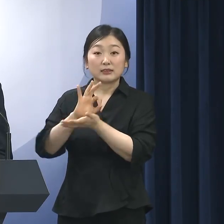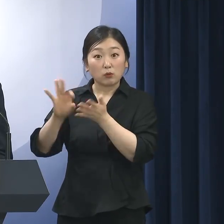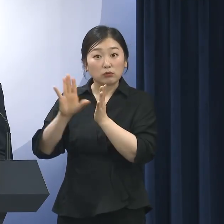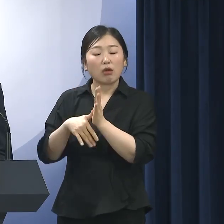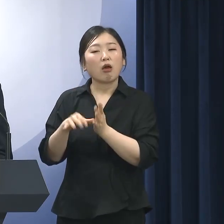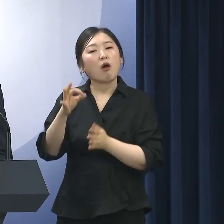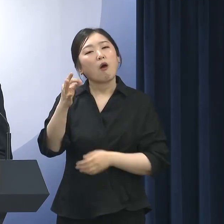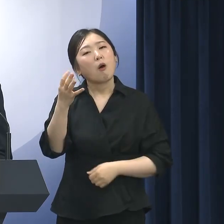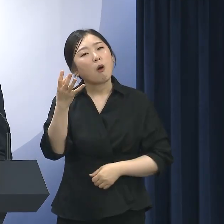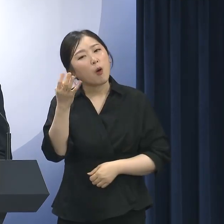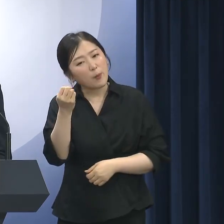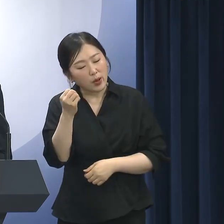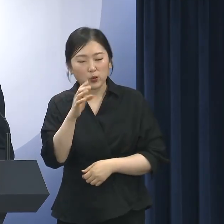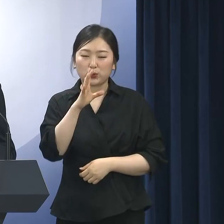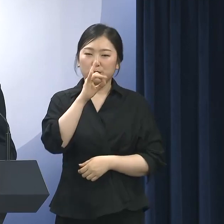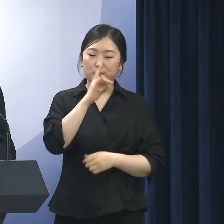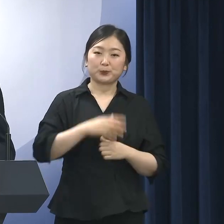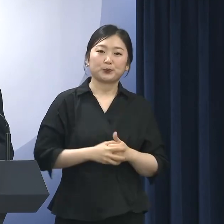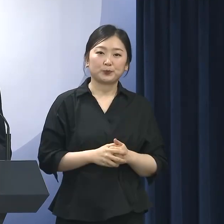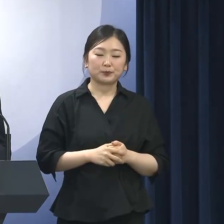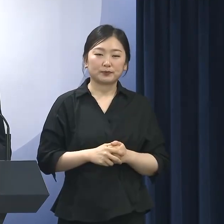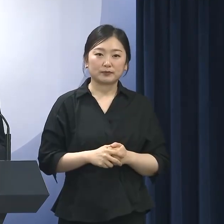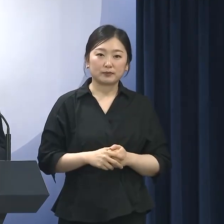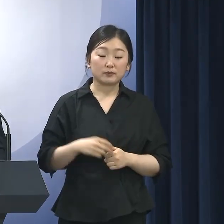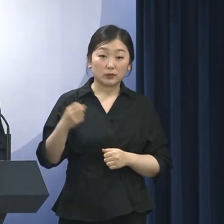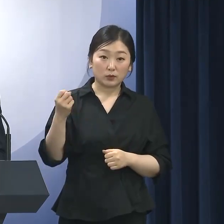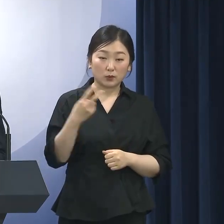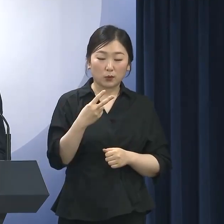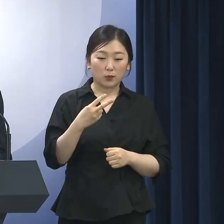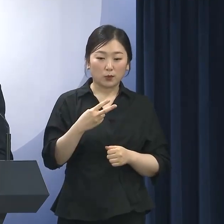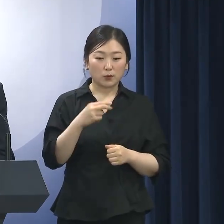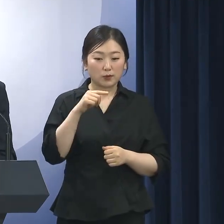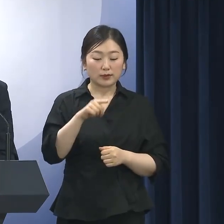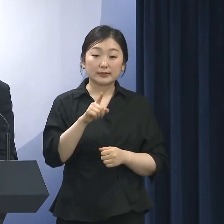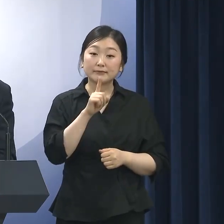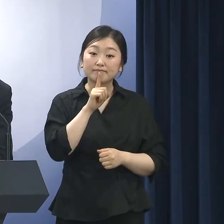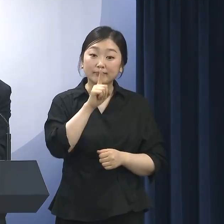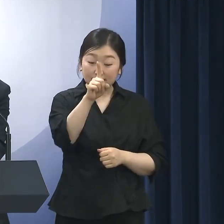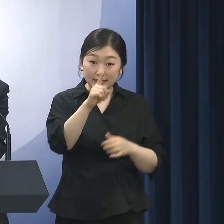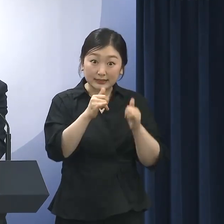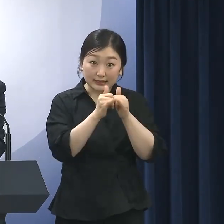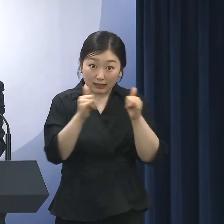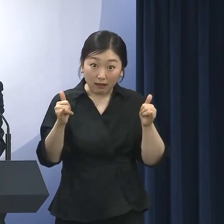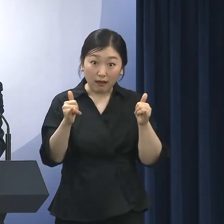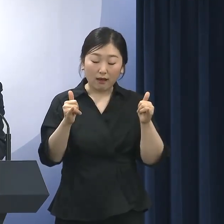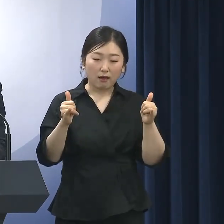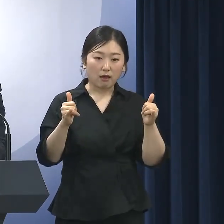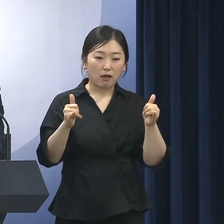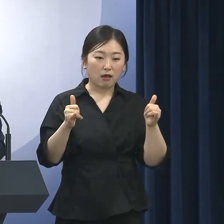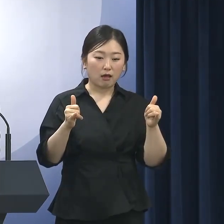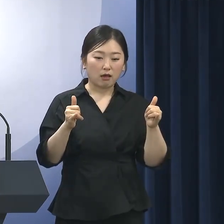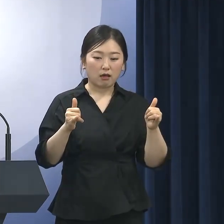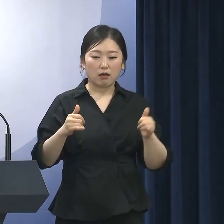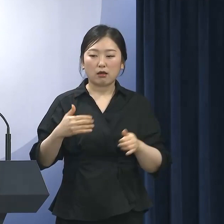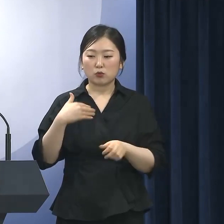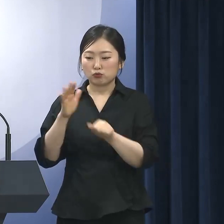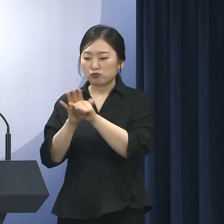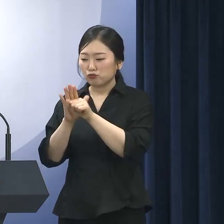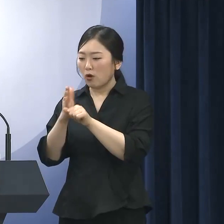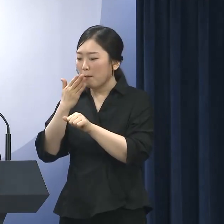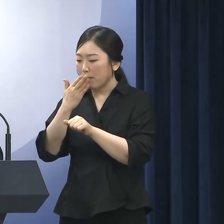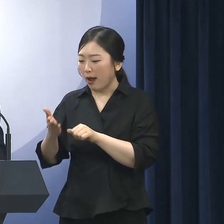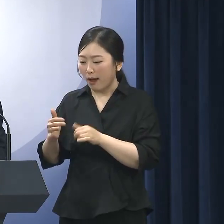또 두 번째로 이게 서비스 신청자가 수용 가능한 인원보다 많을 경우에는 이게